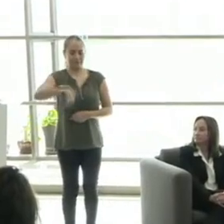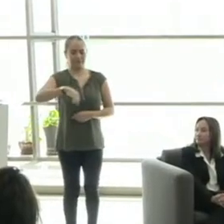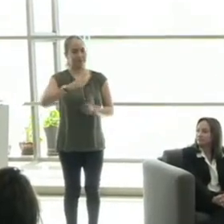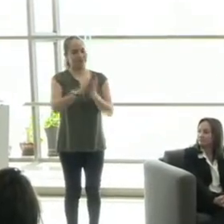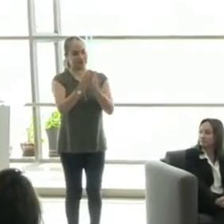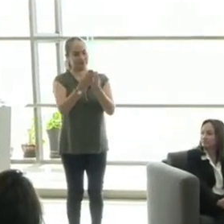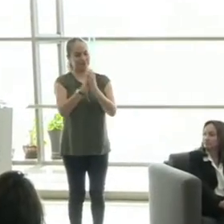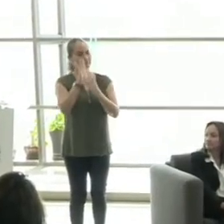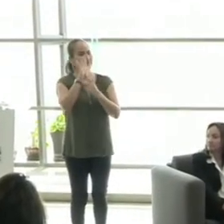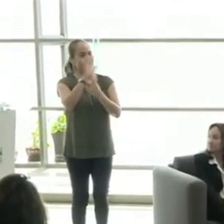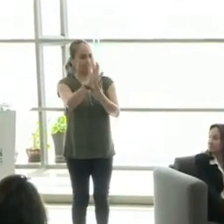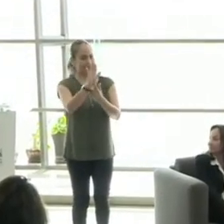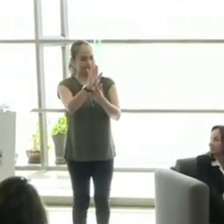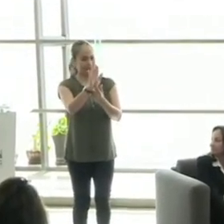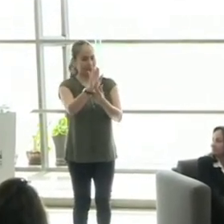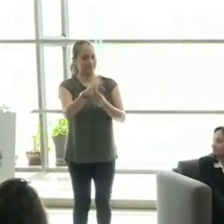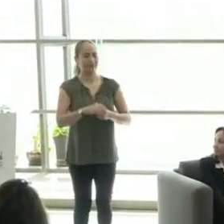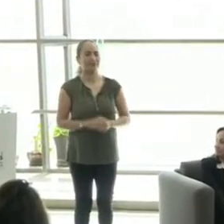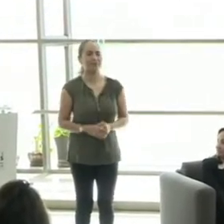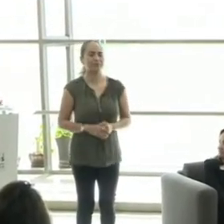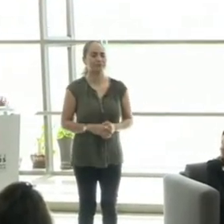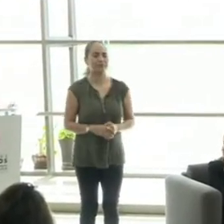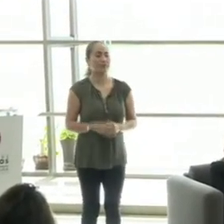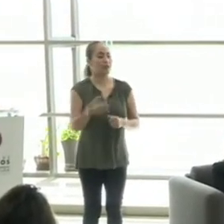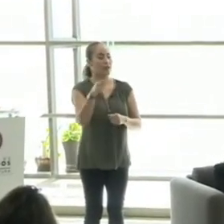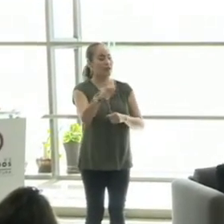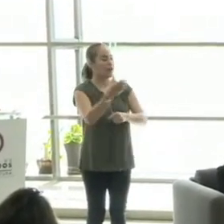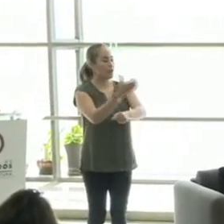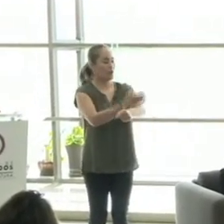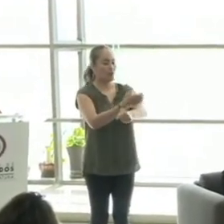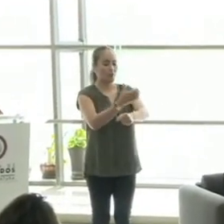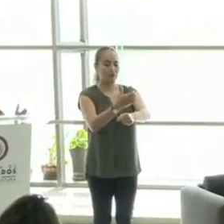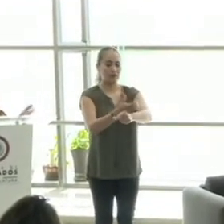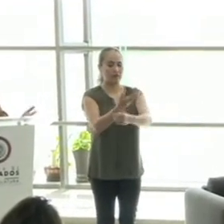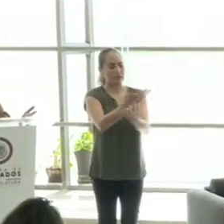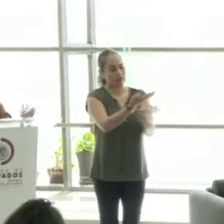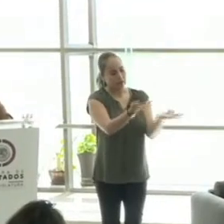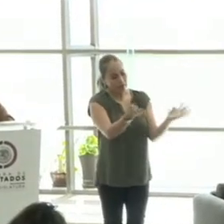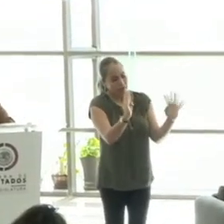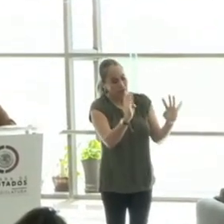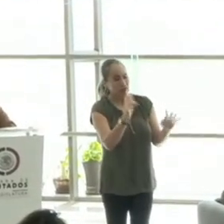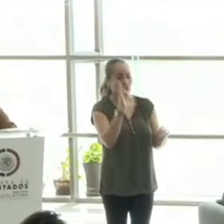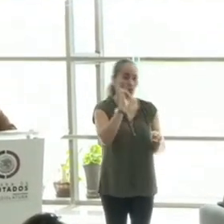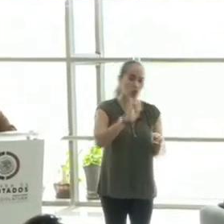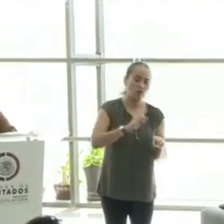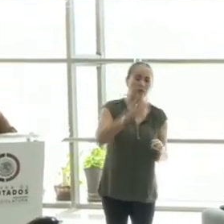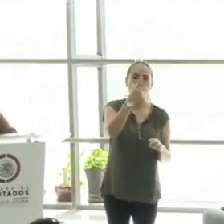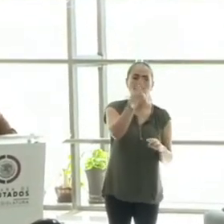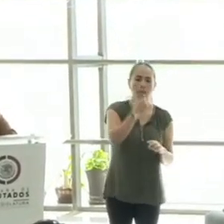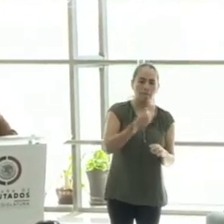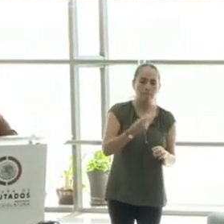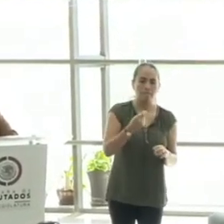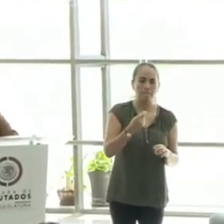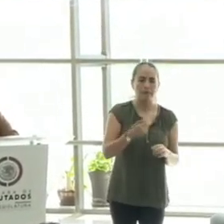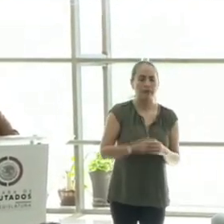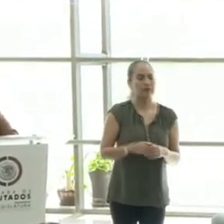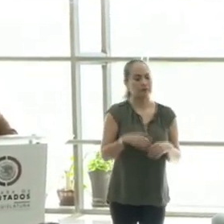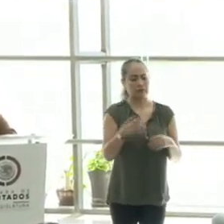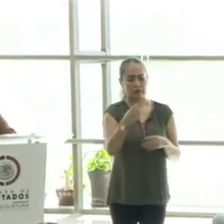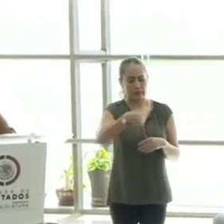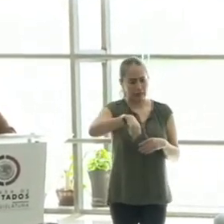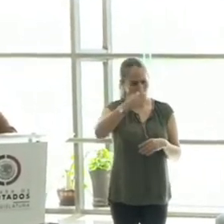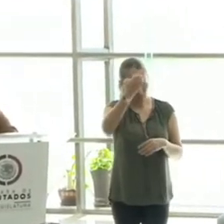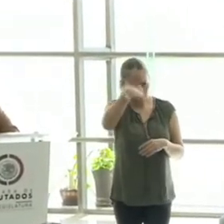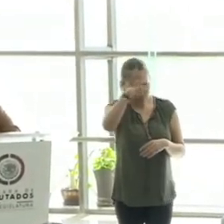sobre todo en compañía de las mujeres y hombres no solo especialistas sino